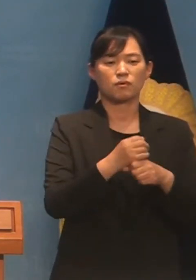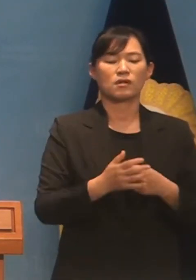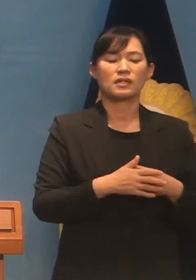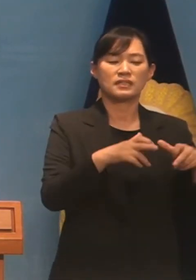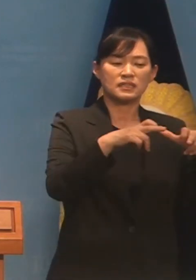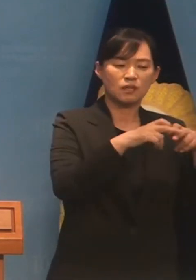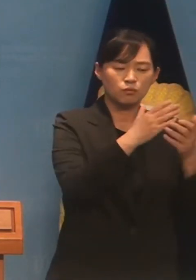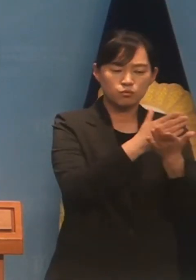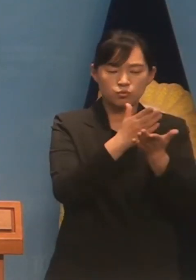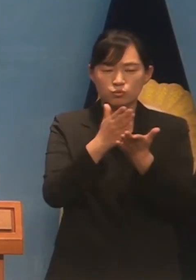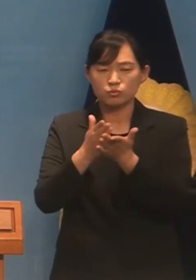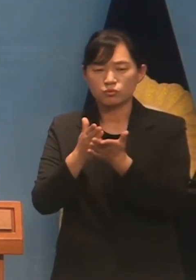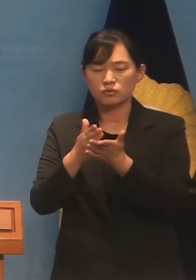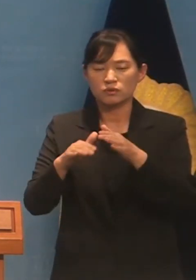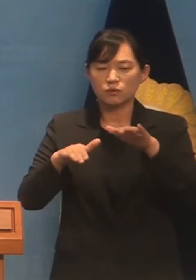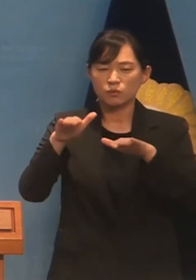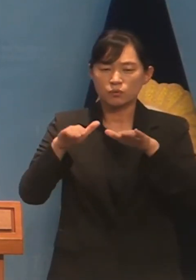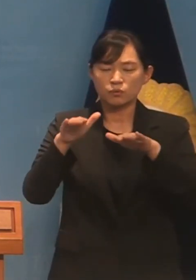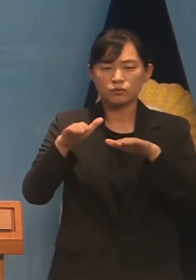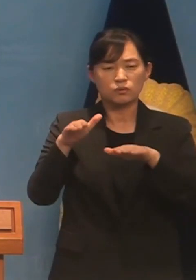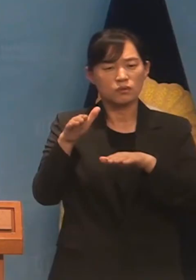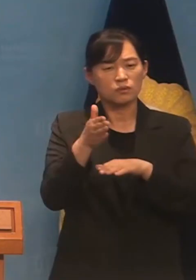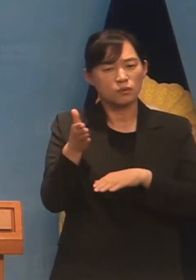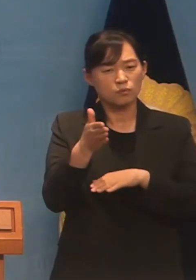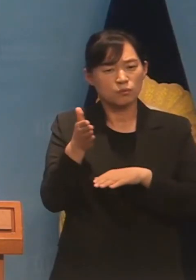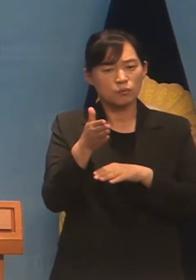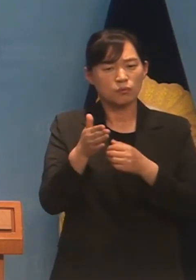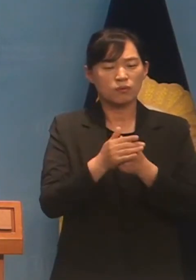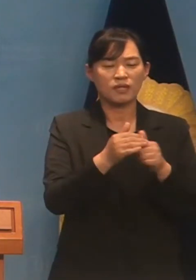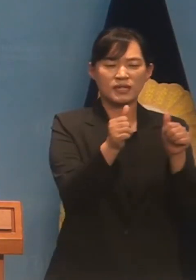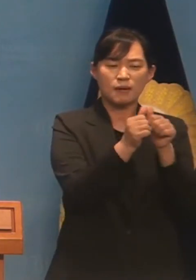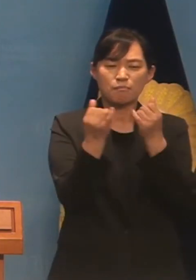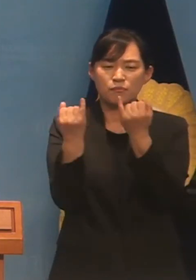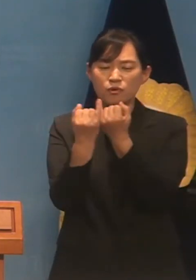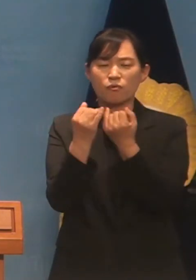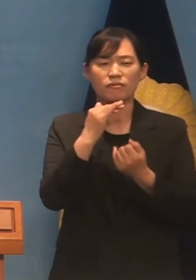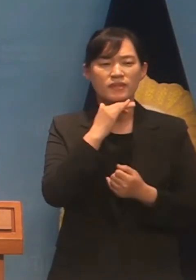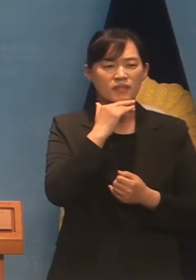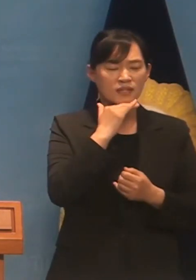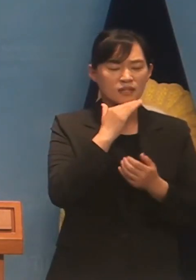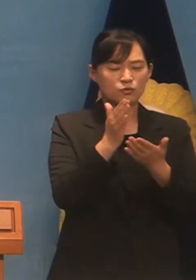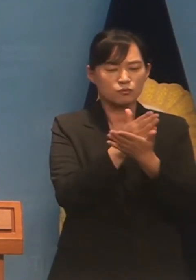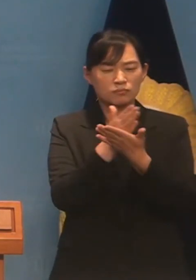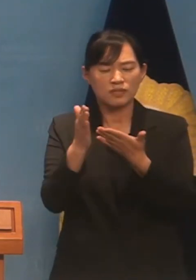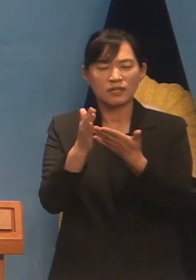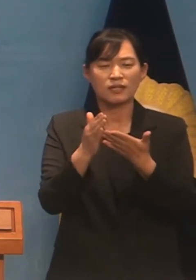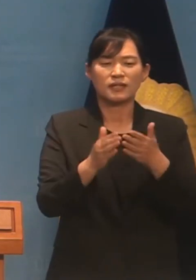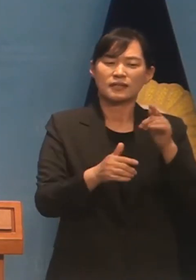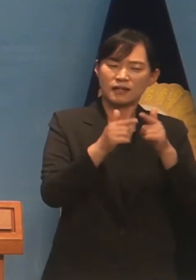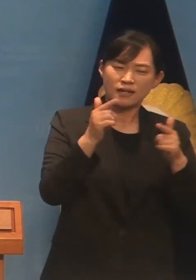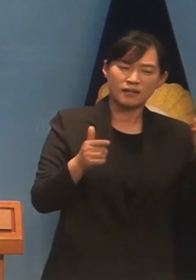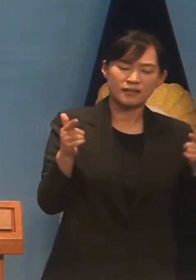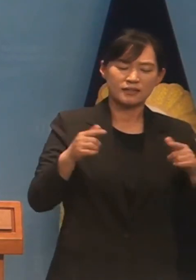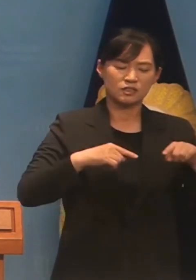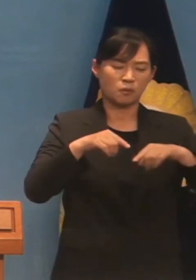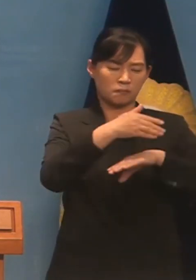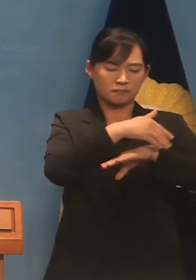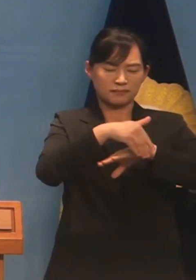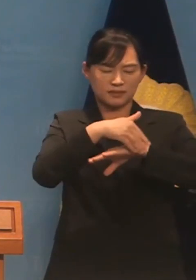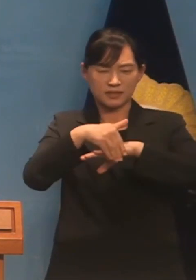유형, 정도, 성별, 연령 부분의 다양한